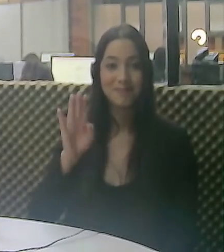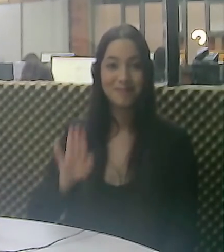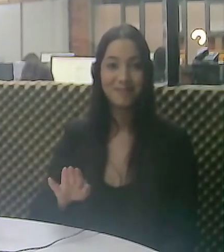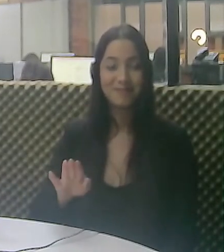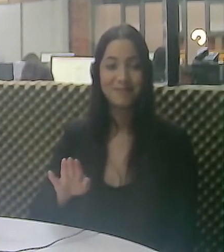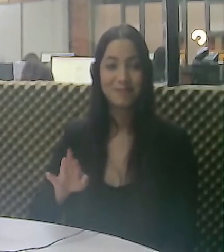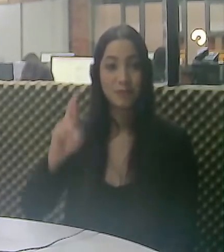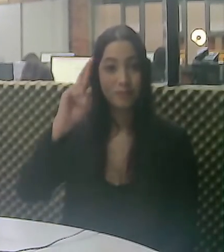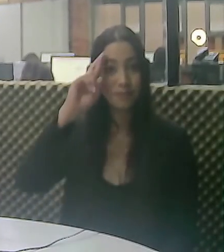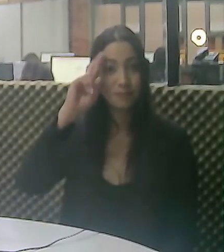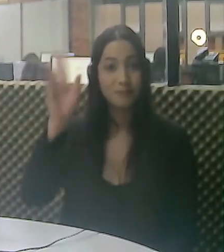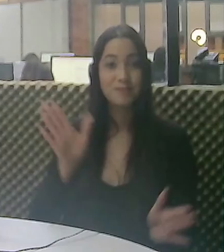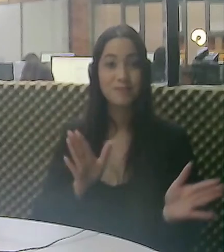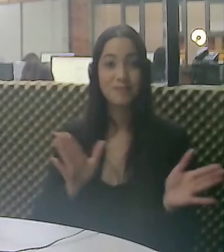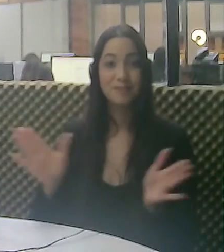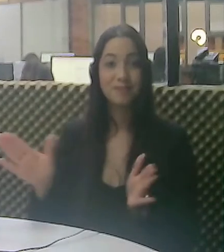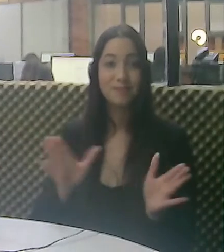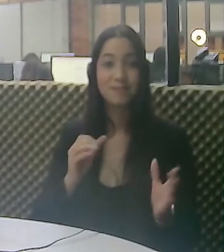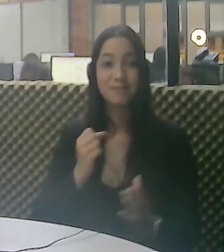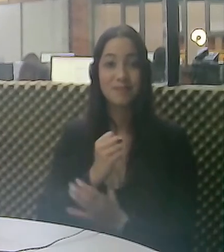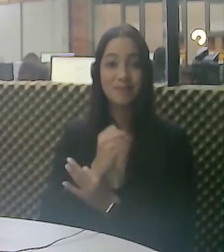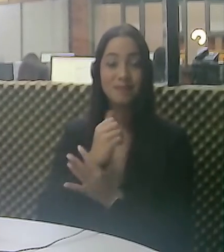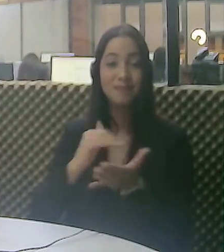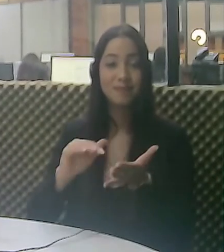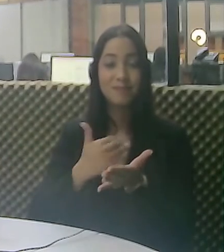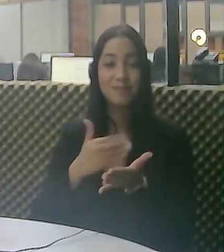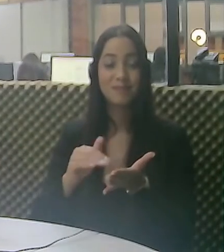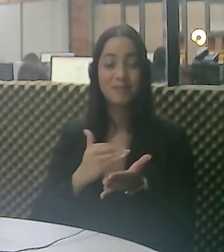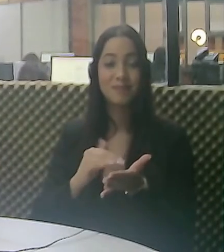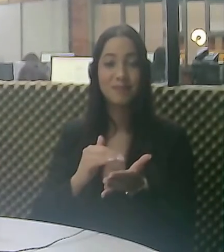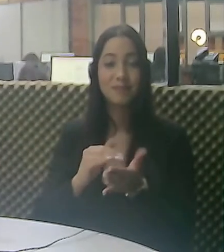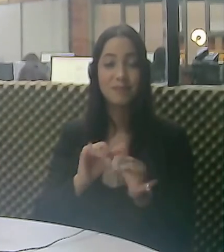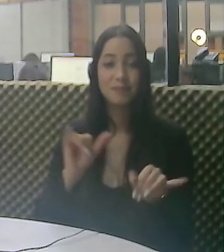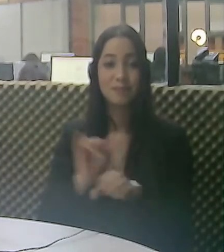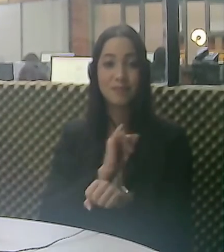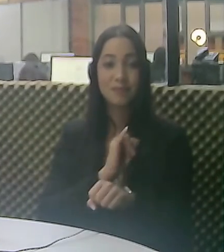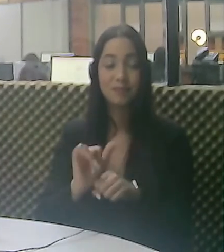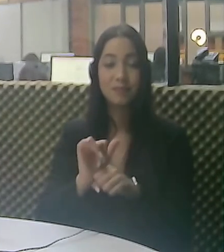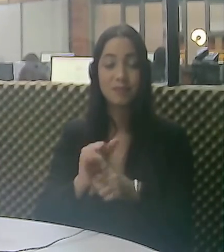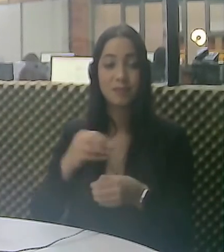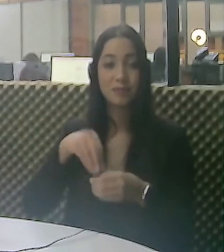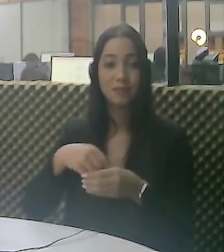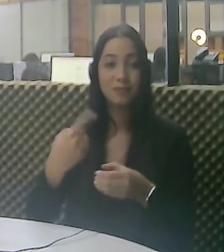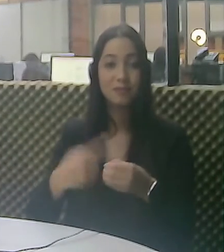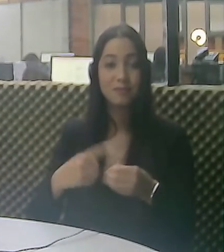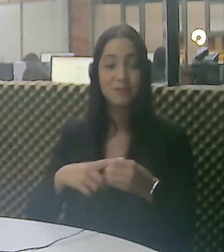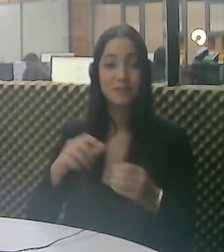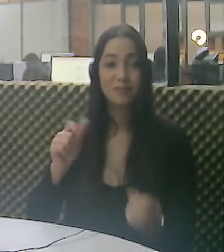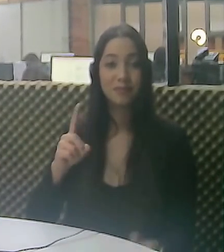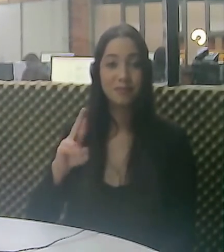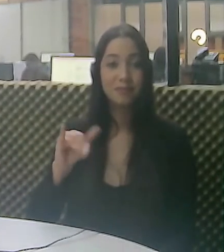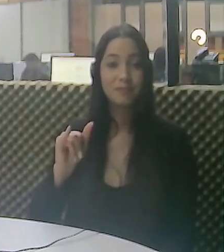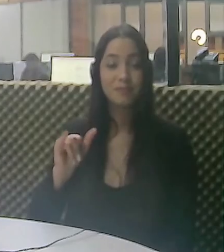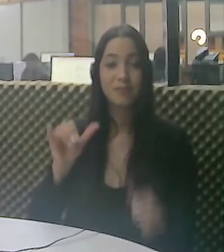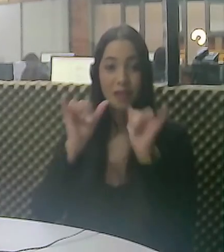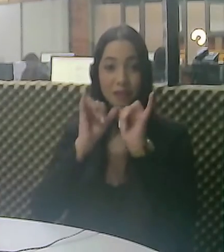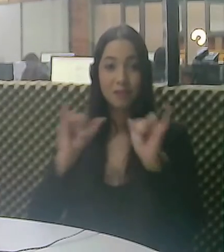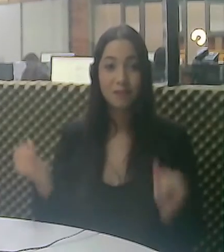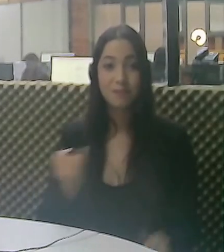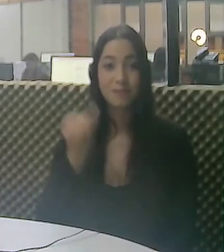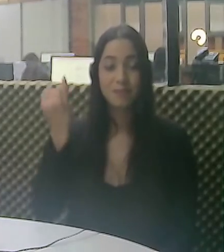o diretor de acessibilidade da Secretaria Municipal de planejamento Urbano e daria Alves conta sobre a importância desse